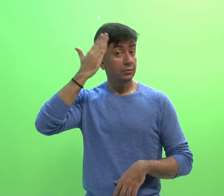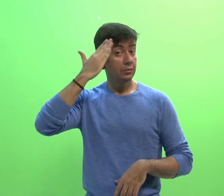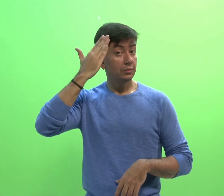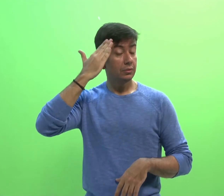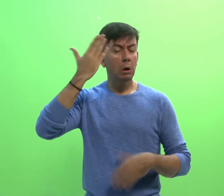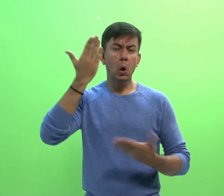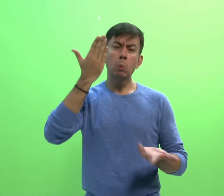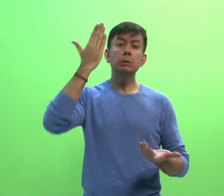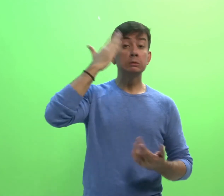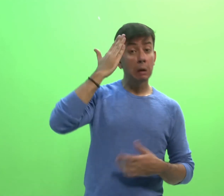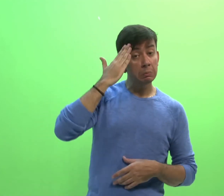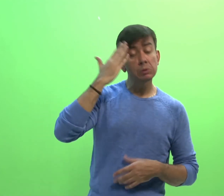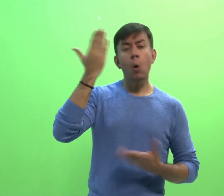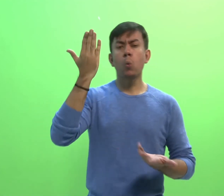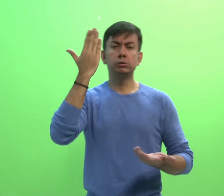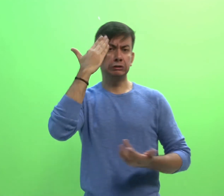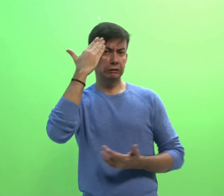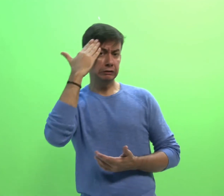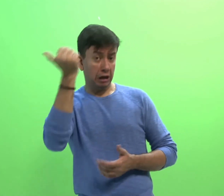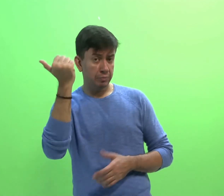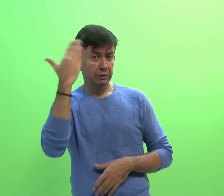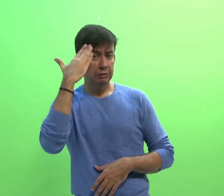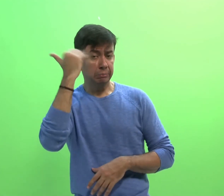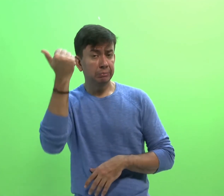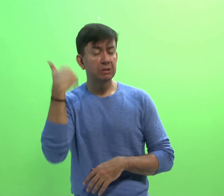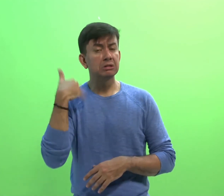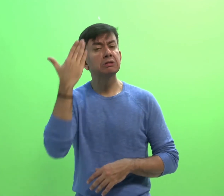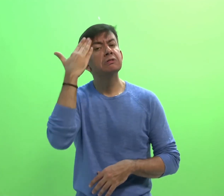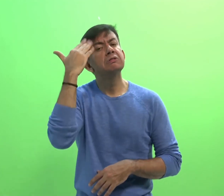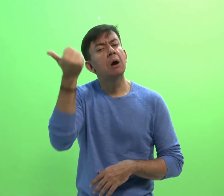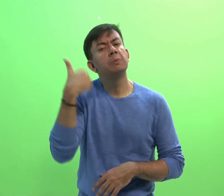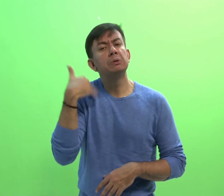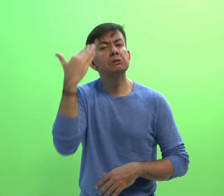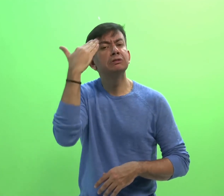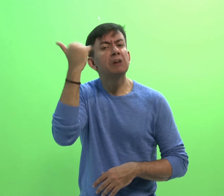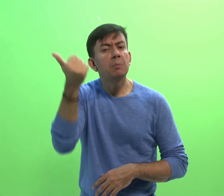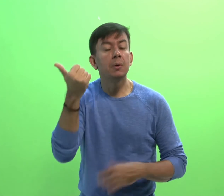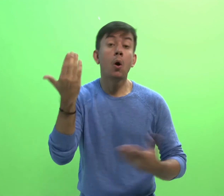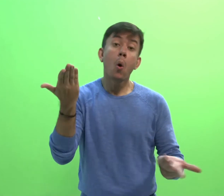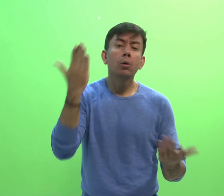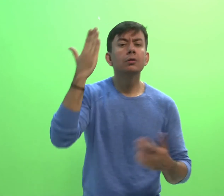Saber, sabe. Eu sei. Ou estou sabendo.